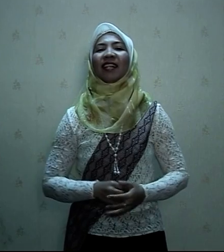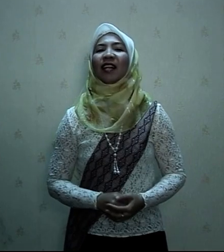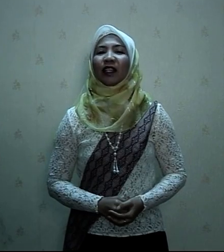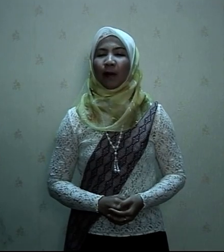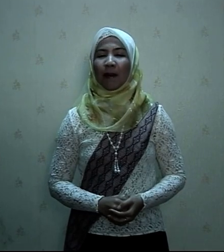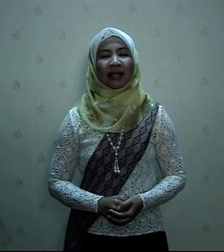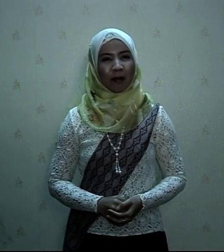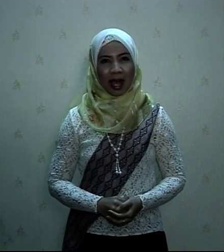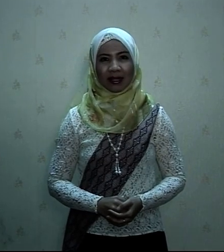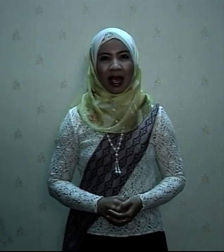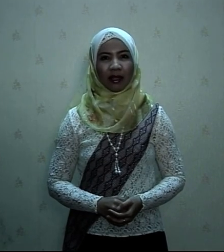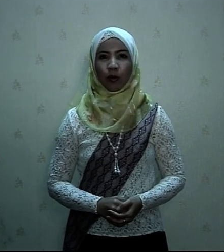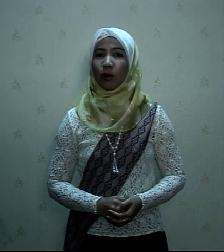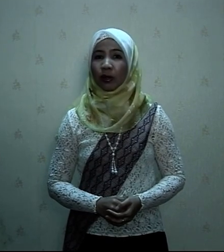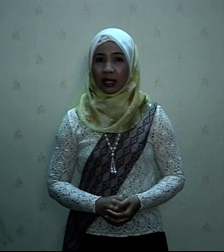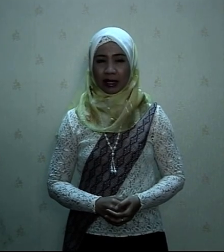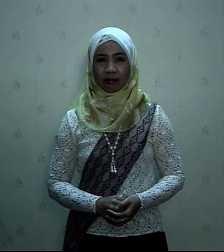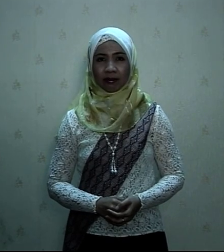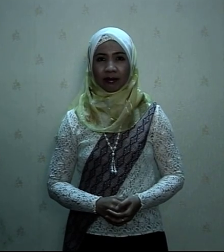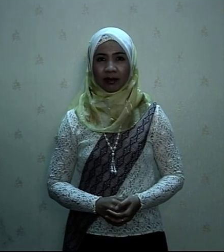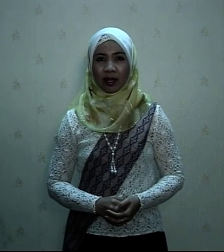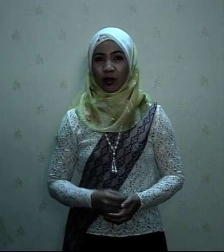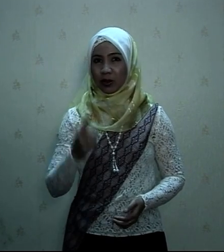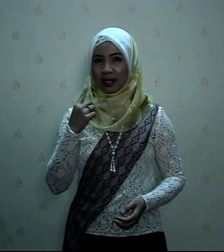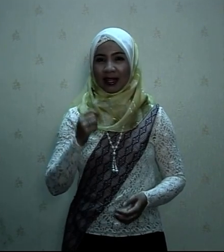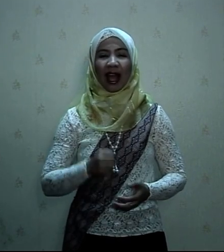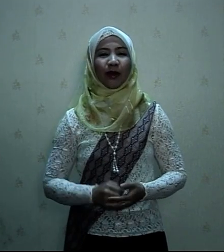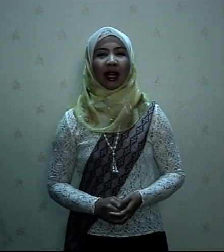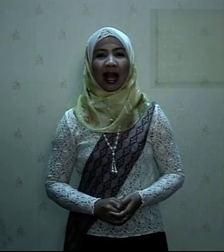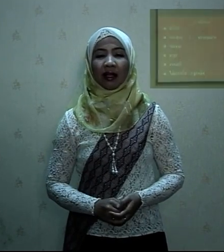ต่อไปไม่สบายใจหรือว่าหงุดหงิดดูที่สีหน้าด้วยนะคะ